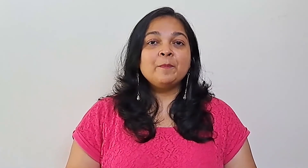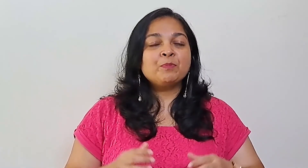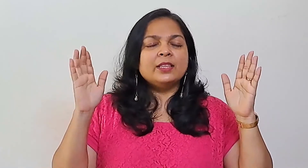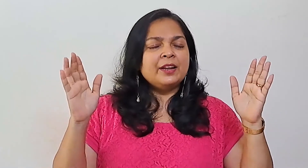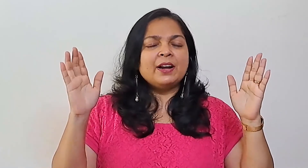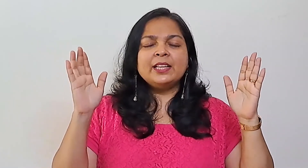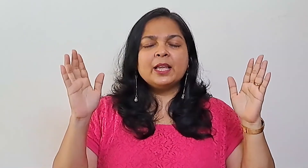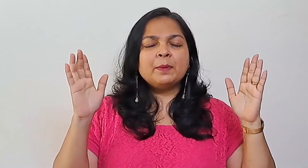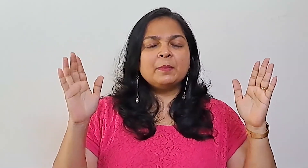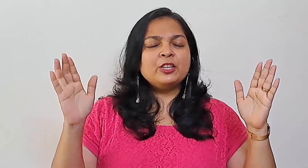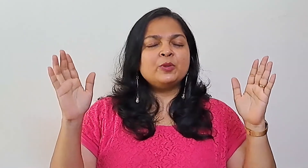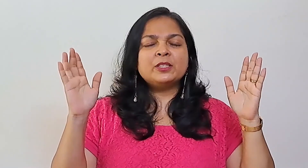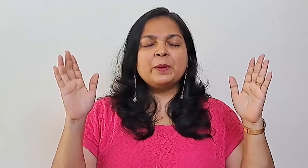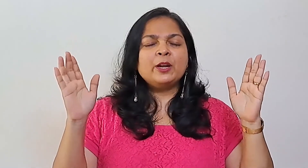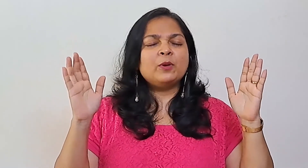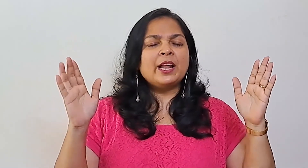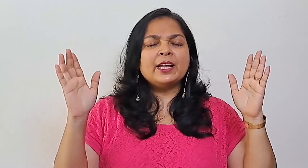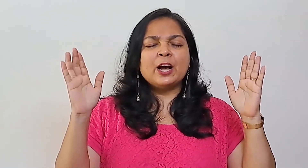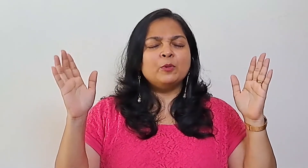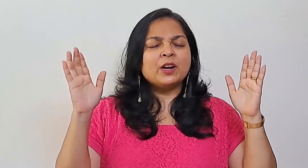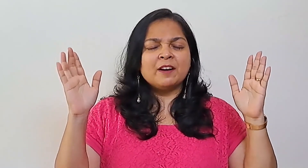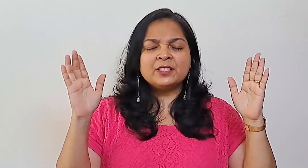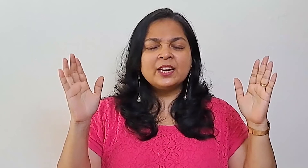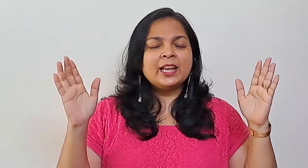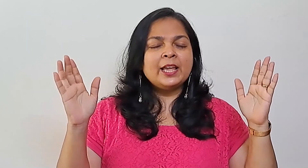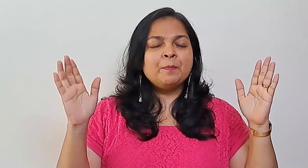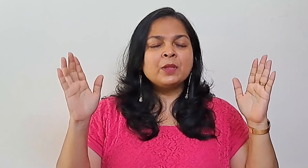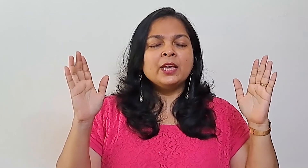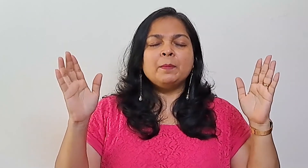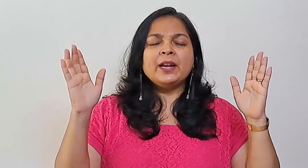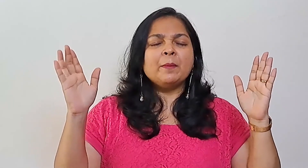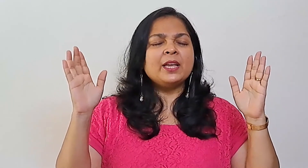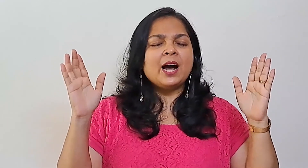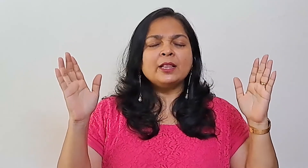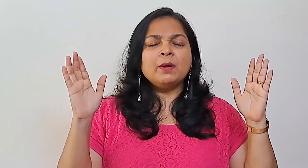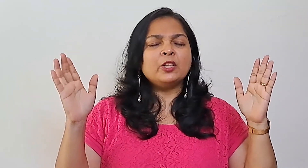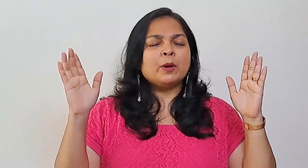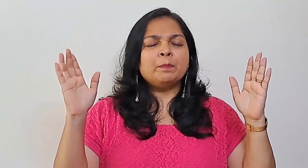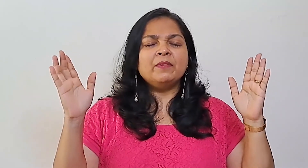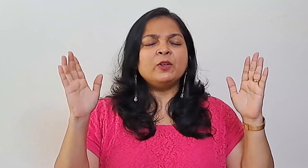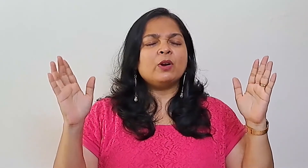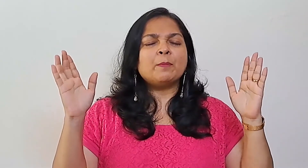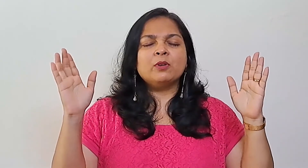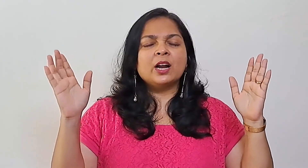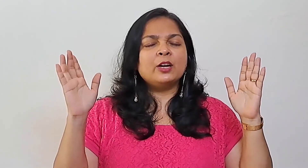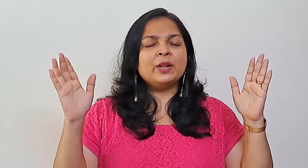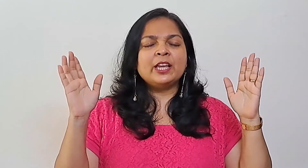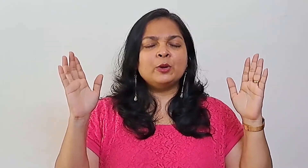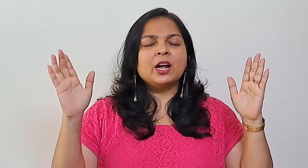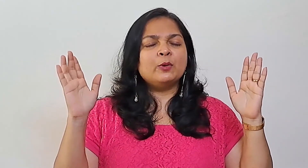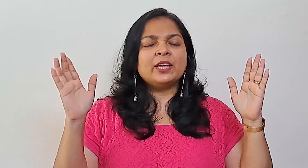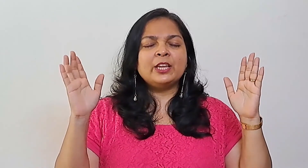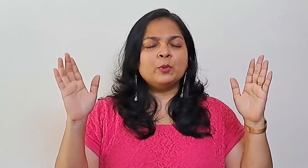ਕਰਾਂਗੇ। ਧੰਨਵਾਦ ਪਿਤਾ ਪਰਮੇਸ਼ਵਰ ਇਸ ਪੇਂਟ ਨੂੰ ਲਾਉਣ ਦੇ ਅਵਸਰ ਦੇ ਲਈ। ਇਹ ਪੇਂਟ ਤੁਹਾਡੀ ਆਤਮਾ ਦੇ ਦੁਆਰਾ ਪਵਿੱਤਰ ਤੇ